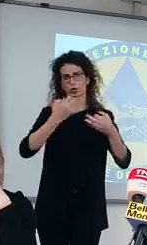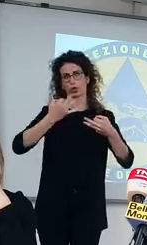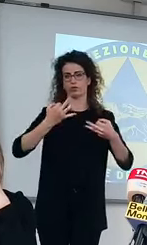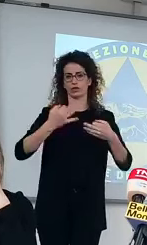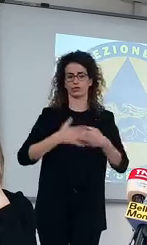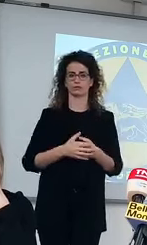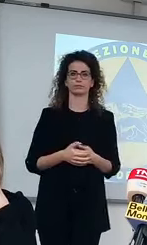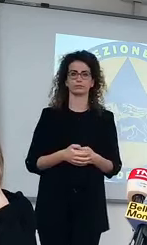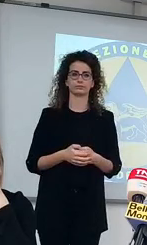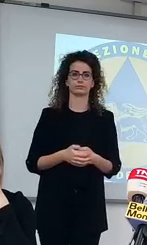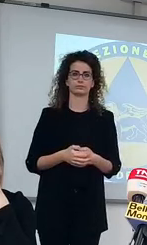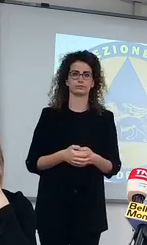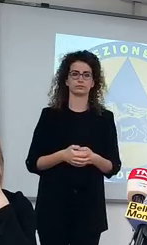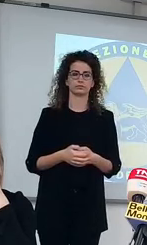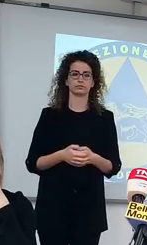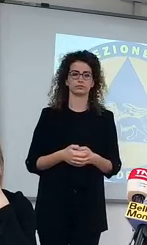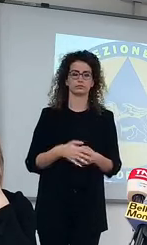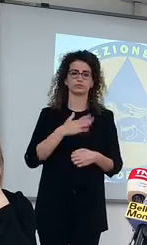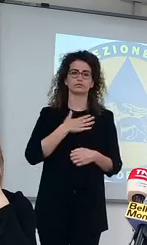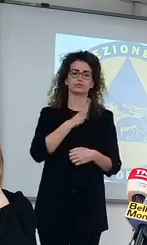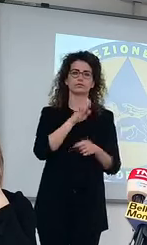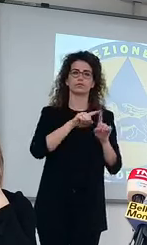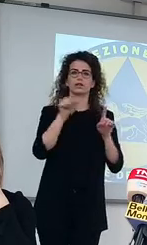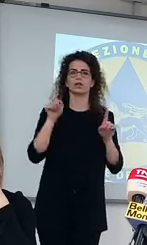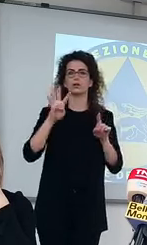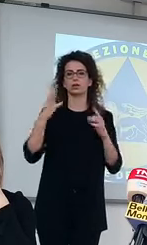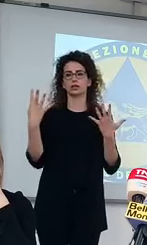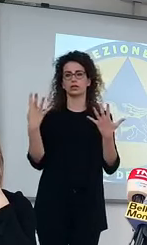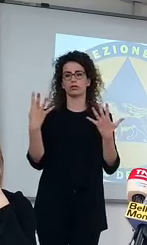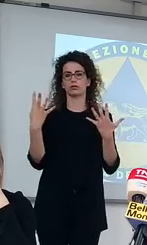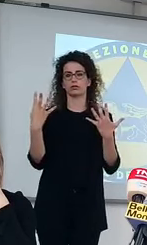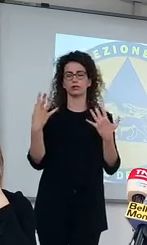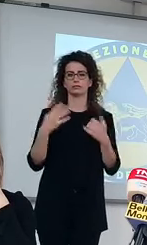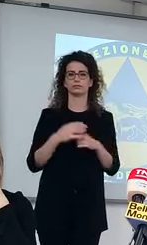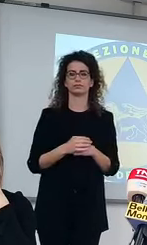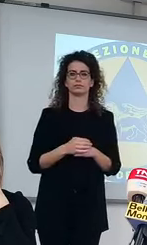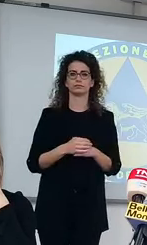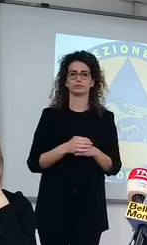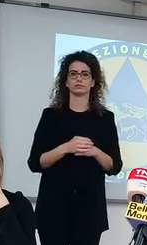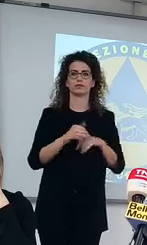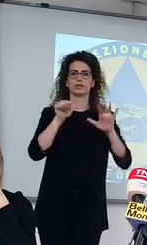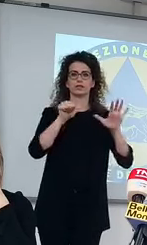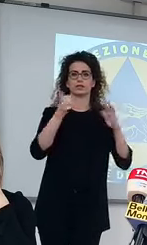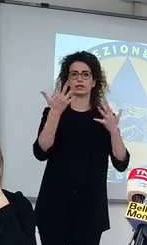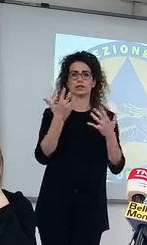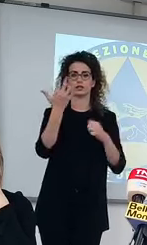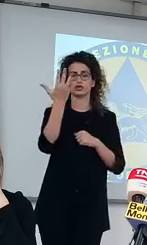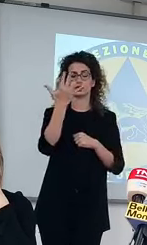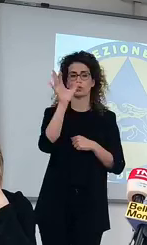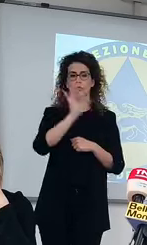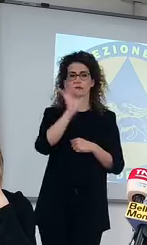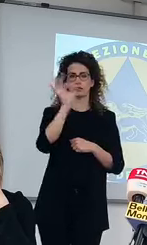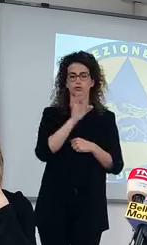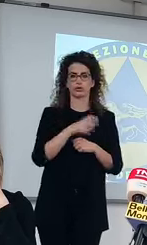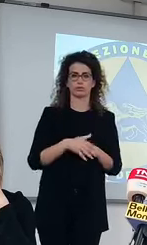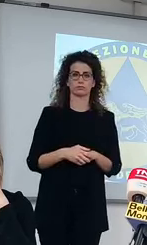esatti, dai 40 ai 49 anni siamo arrivati al 65%